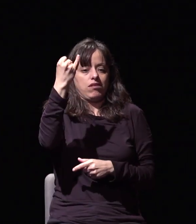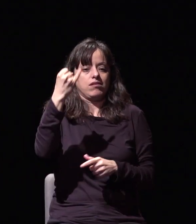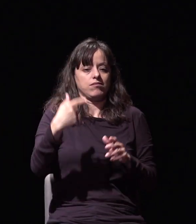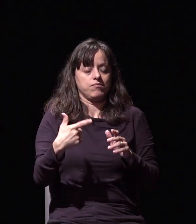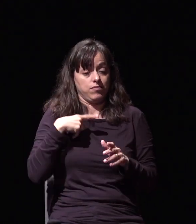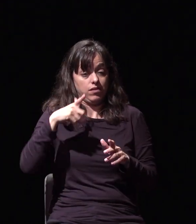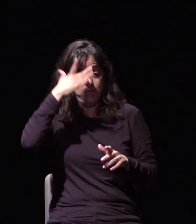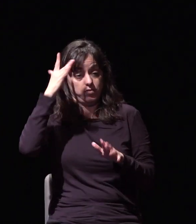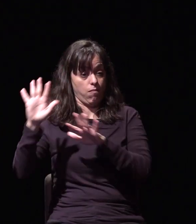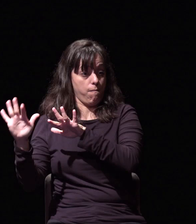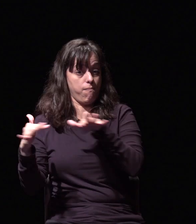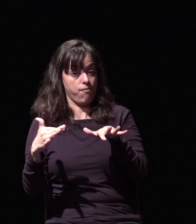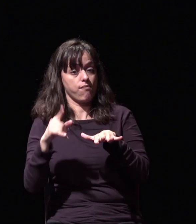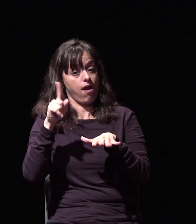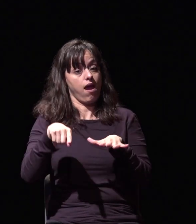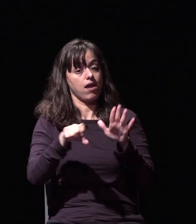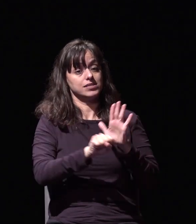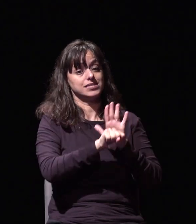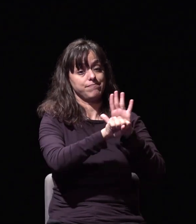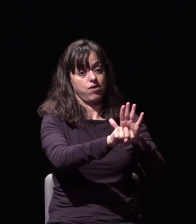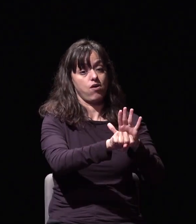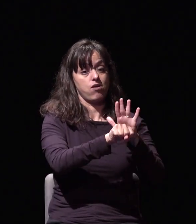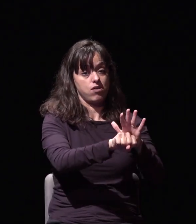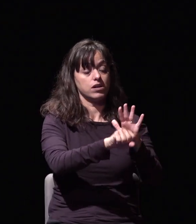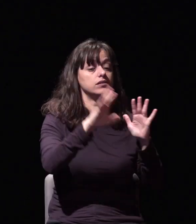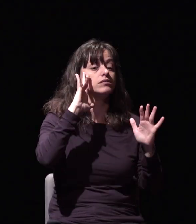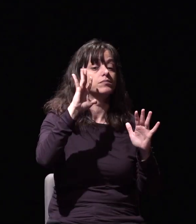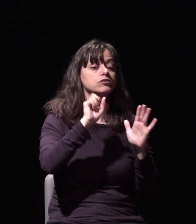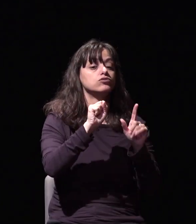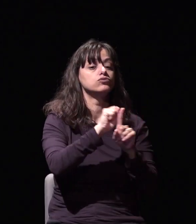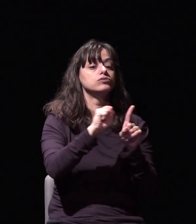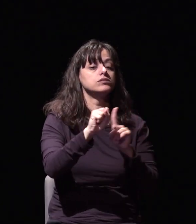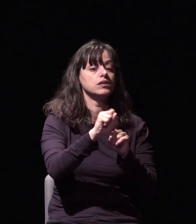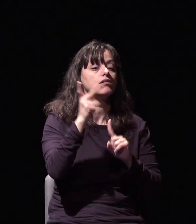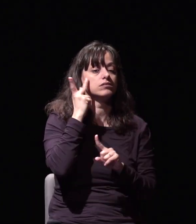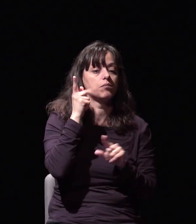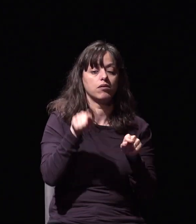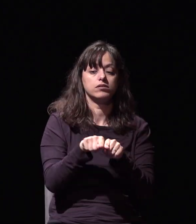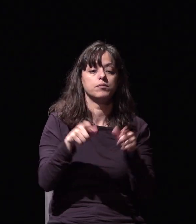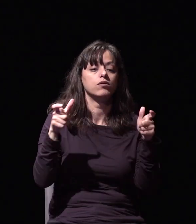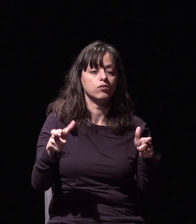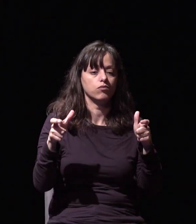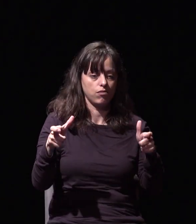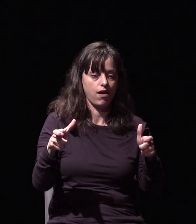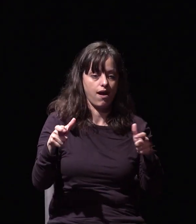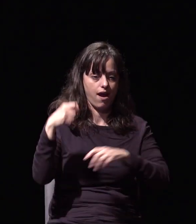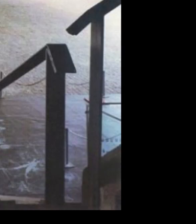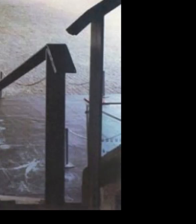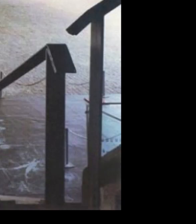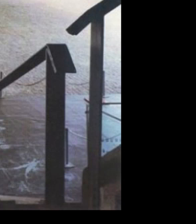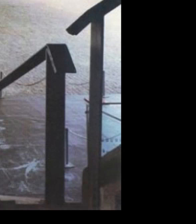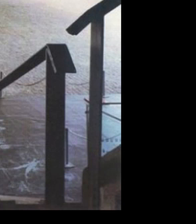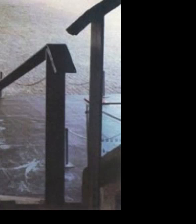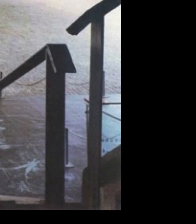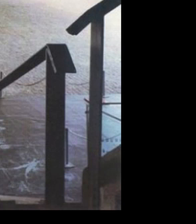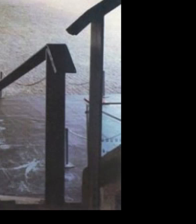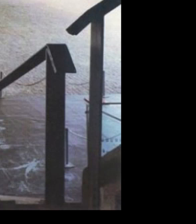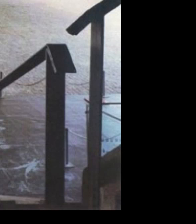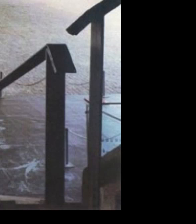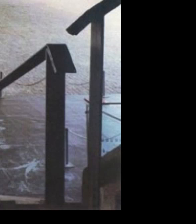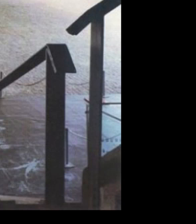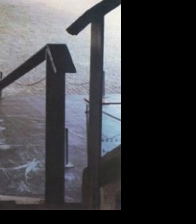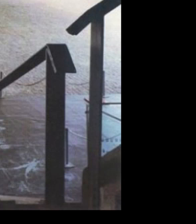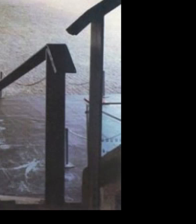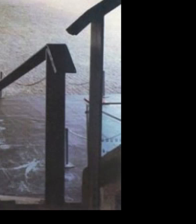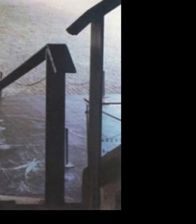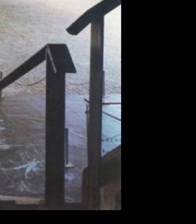presença simbólica no imaginário social de São Paulo e no espaço físico da Avenida Paulista, sem equivalência na